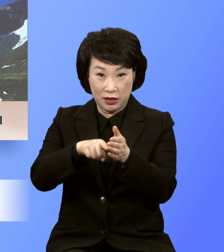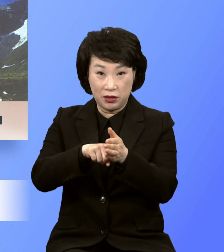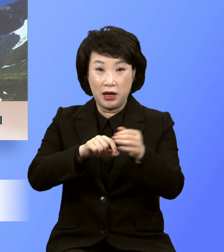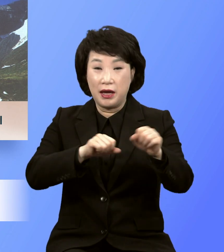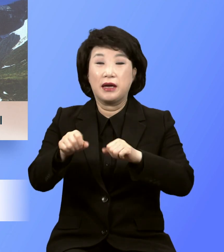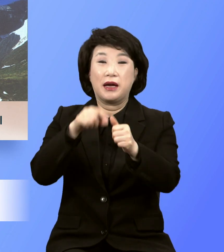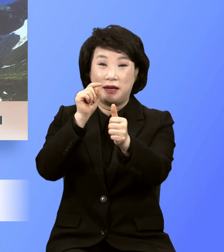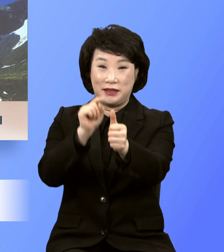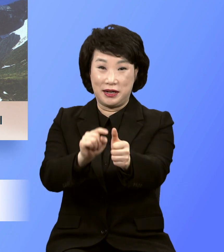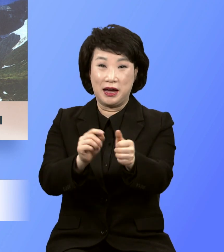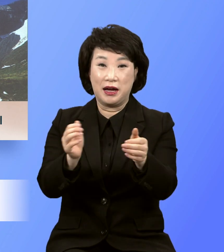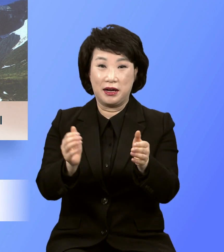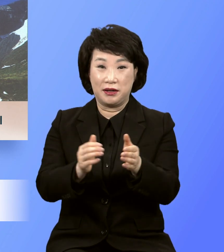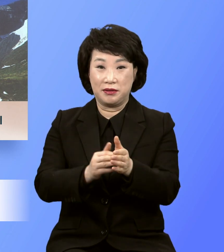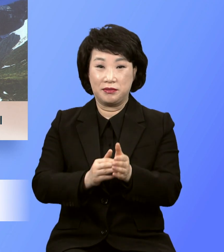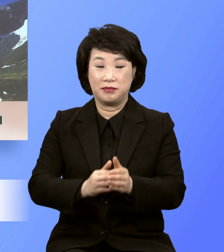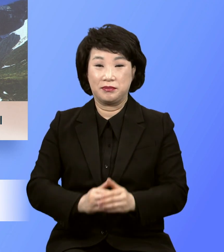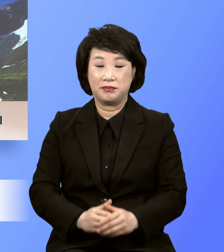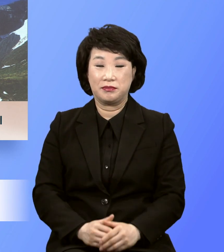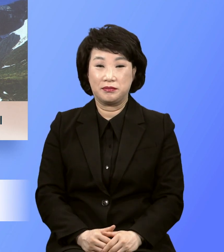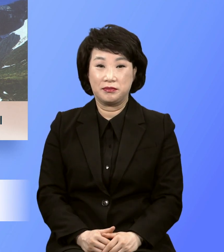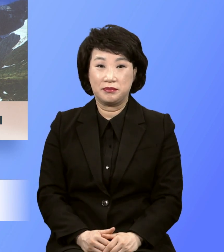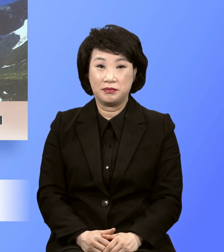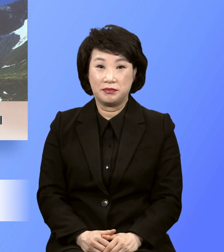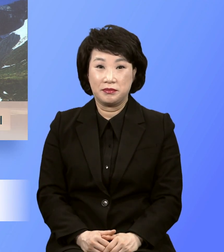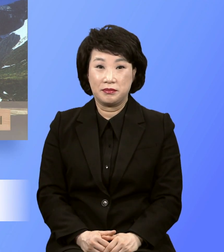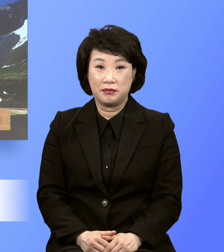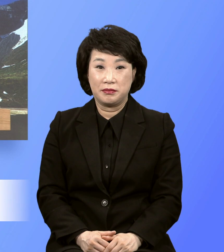하나님의 영광을 위하여 하라.